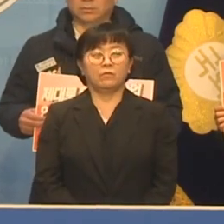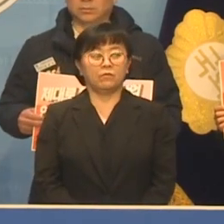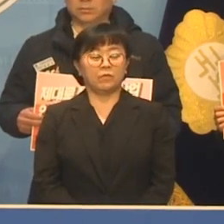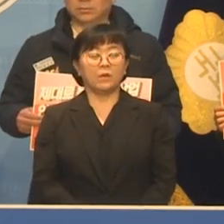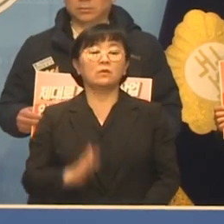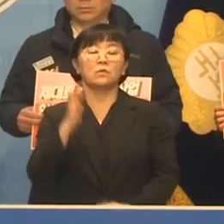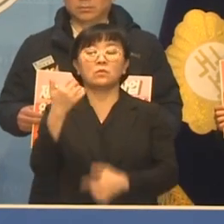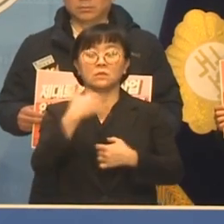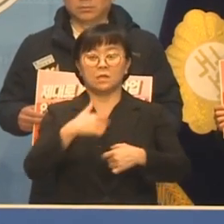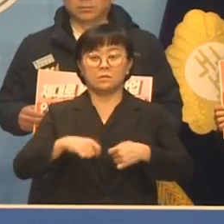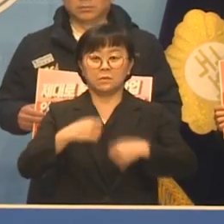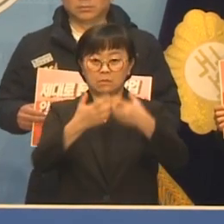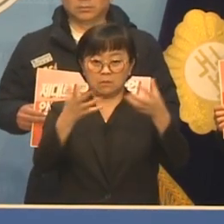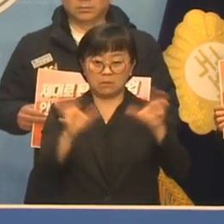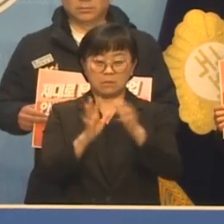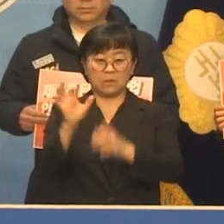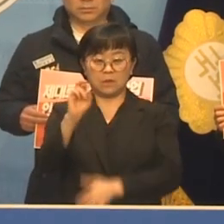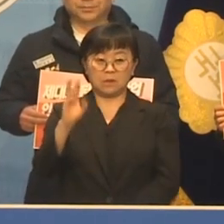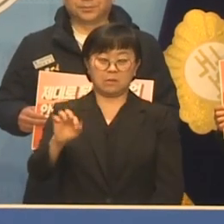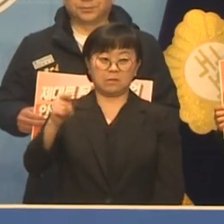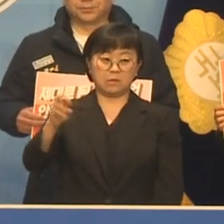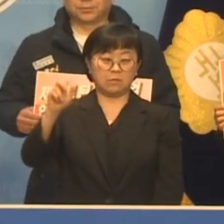네, 녹색정의당 국회의원 양경규입니다.